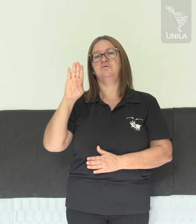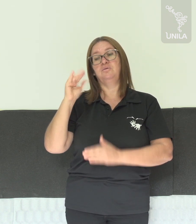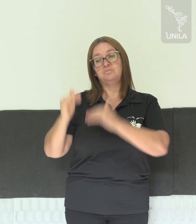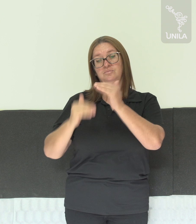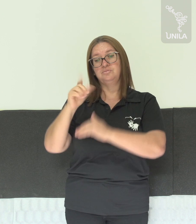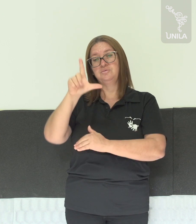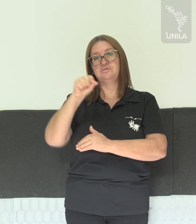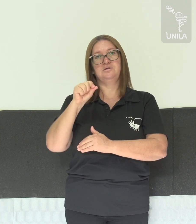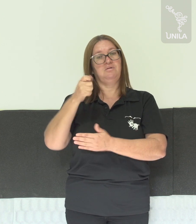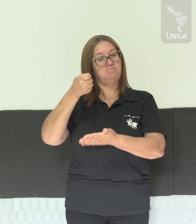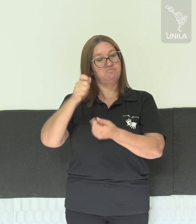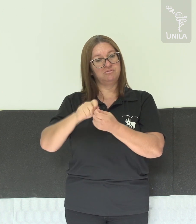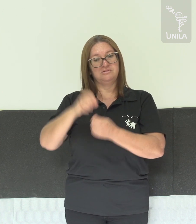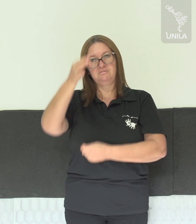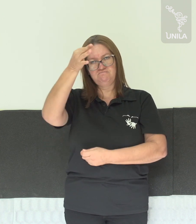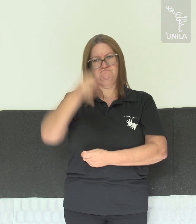de não cumprimento.